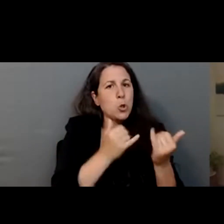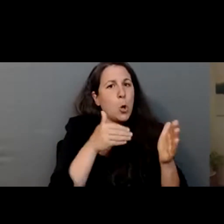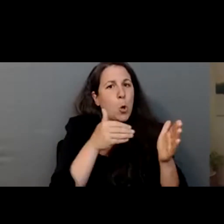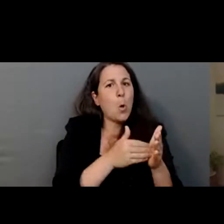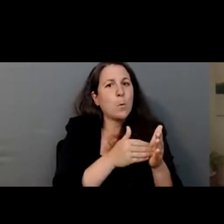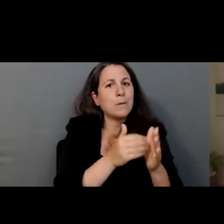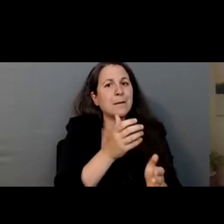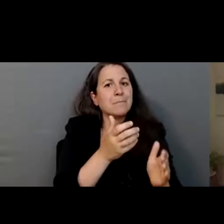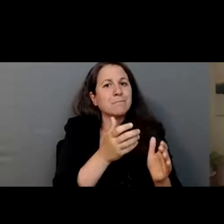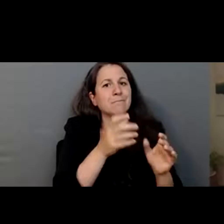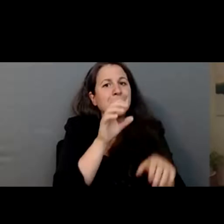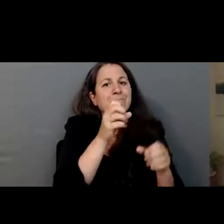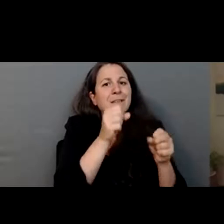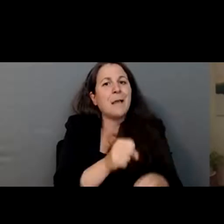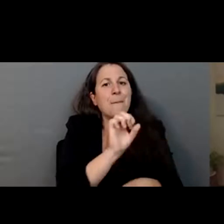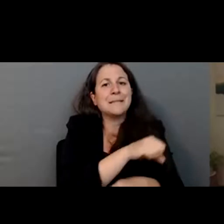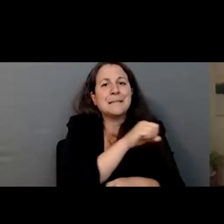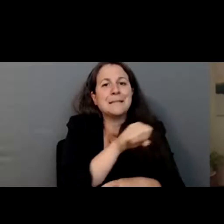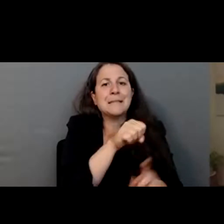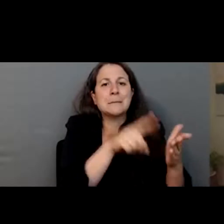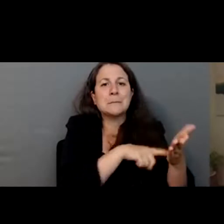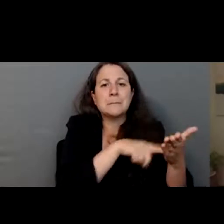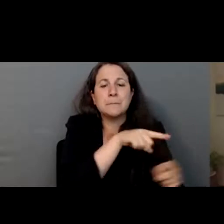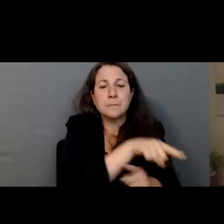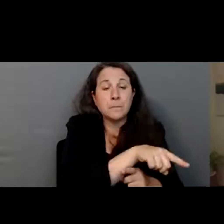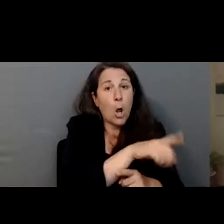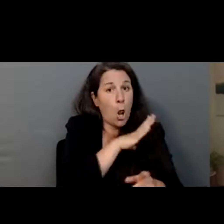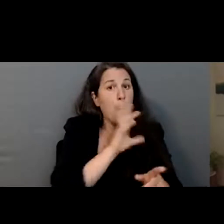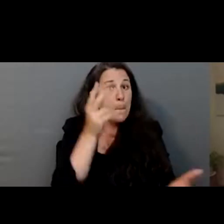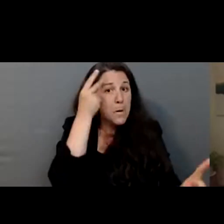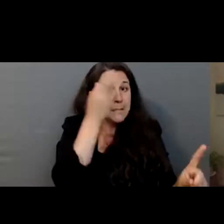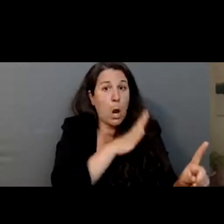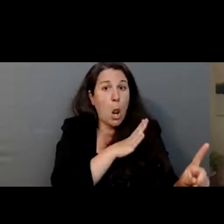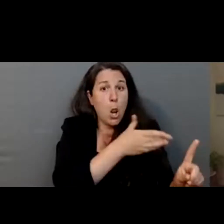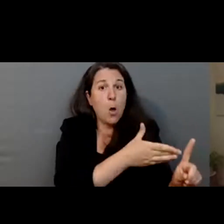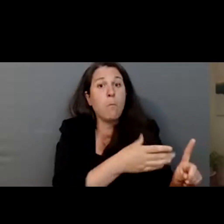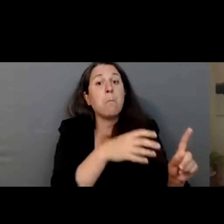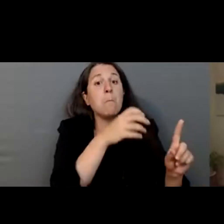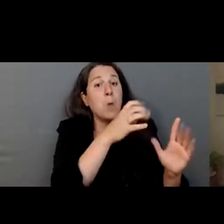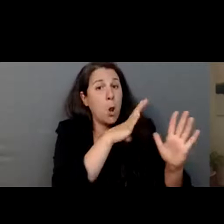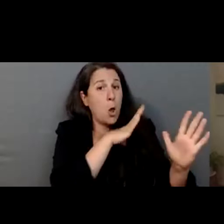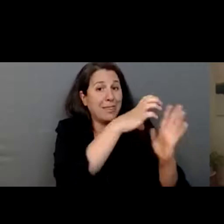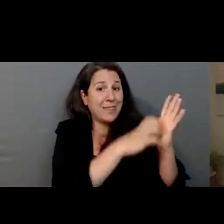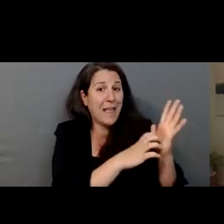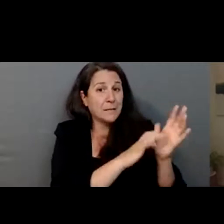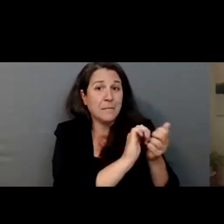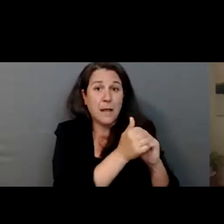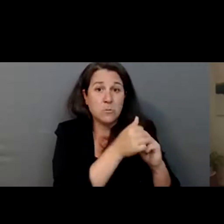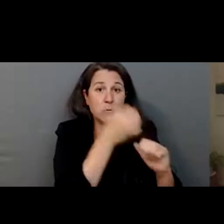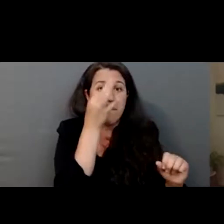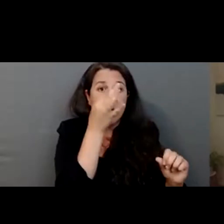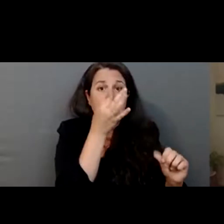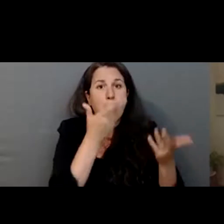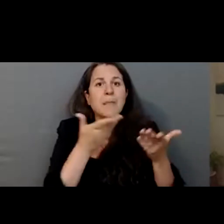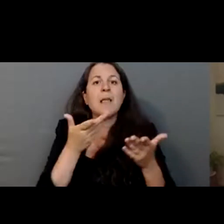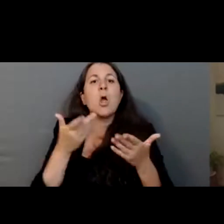Donc, ils ont une politique de lutte contre le capacitisme. Est-ce que la Commission des droits de la personne va prendre ce